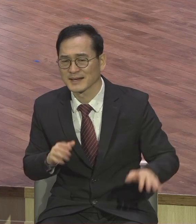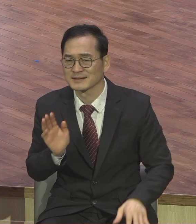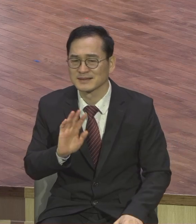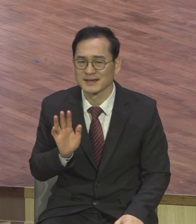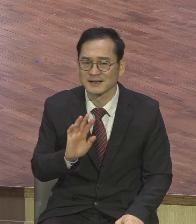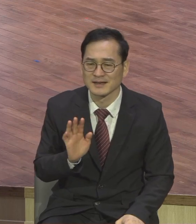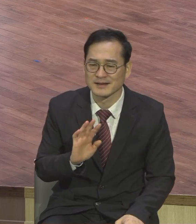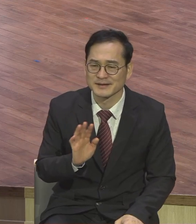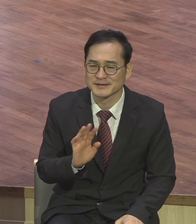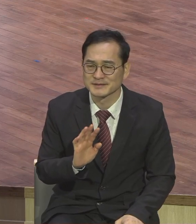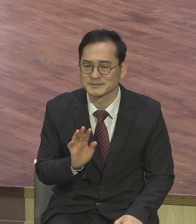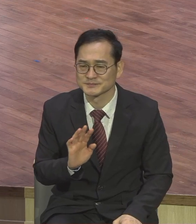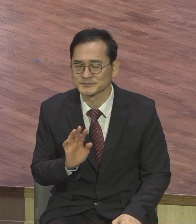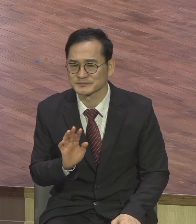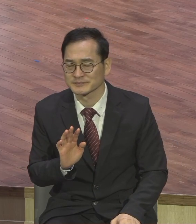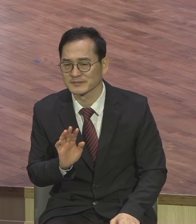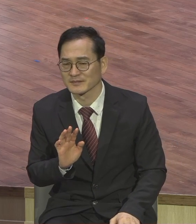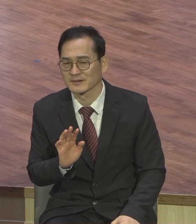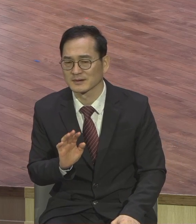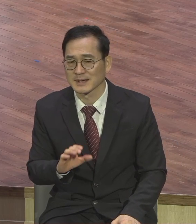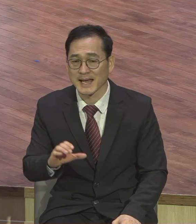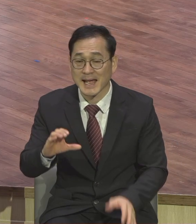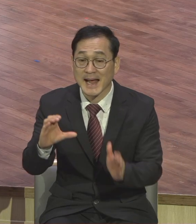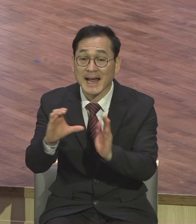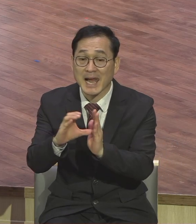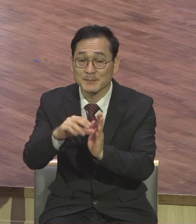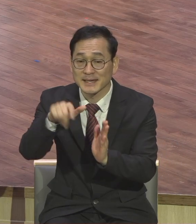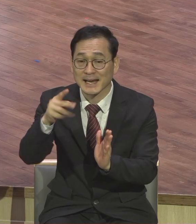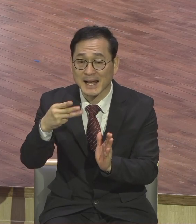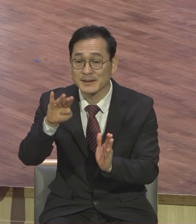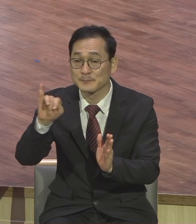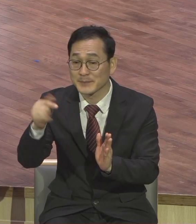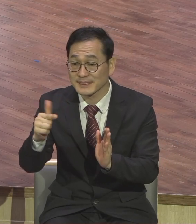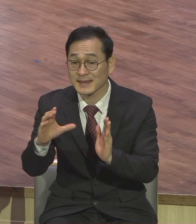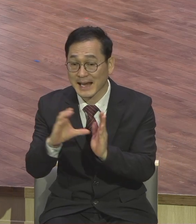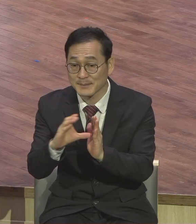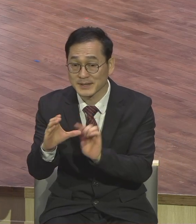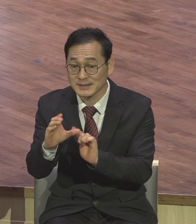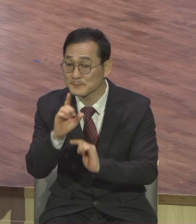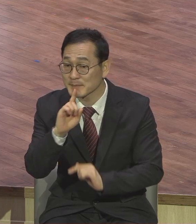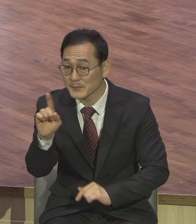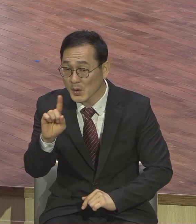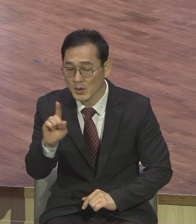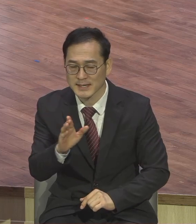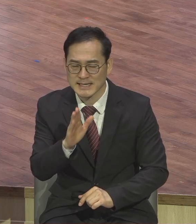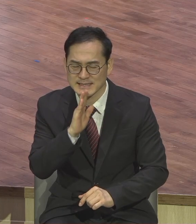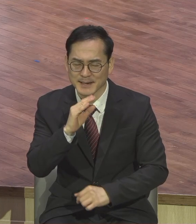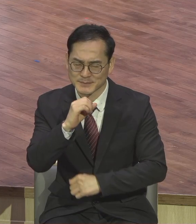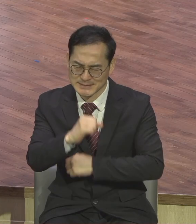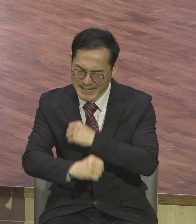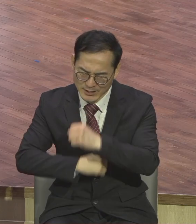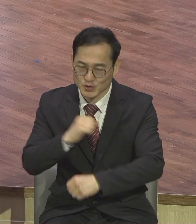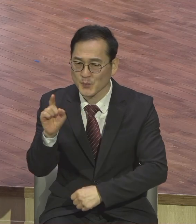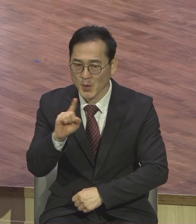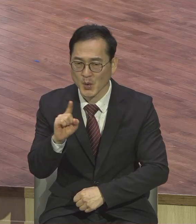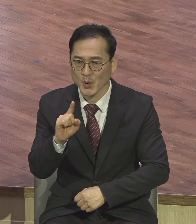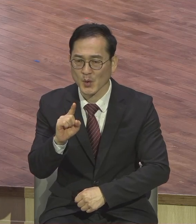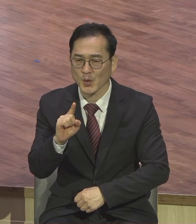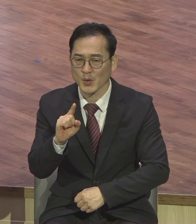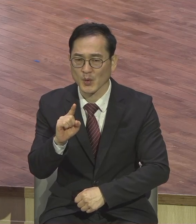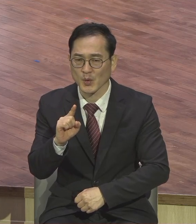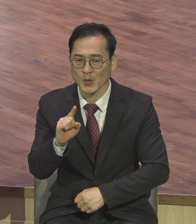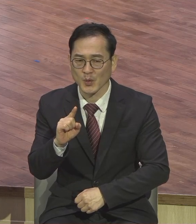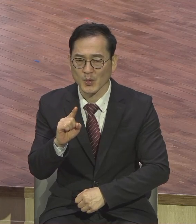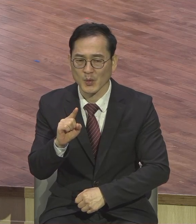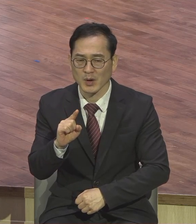그래서 종교개혁자 요한 칼빈은 자유를 이렇게 정의했습니다. 참된 자유는 당연히 해야 할